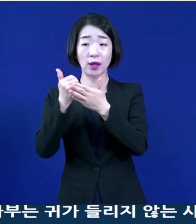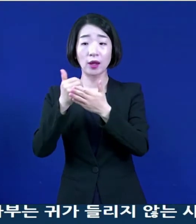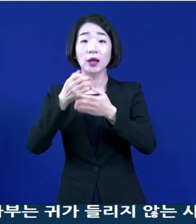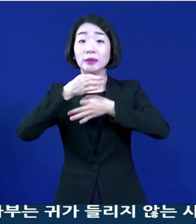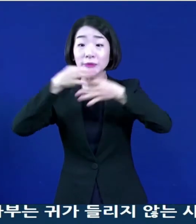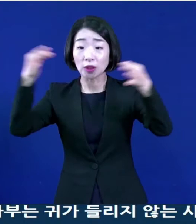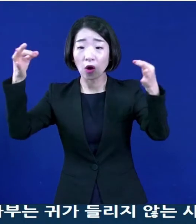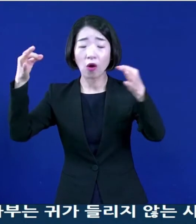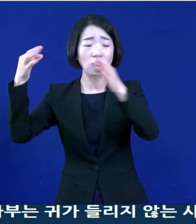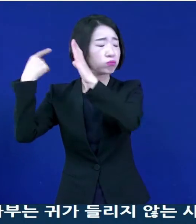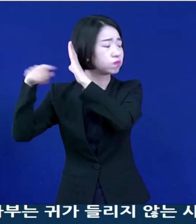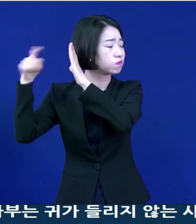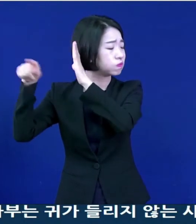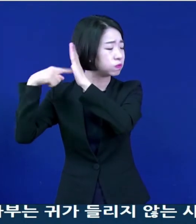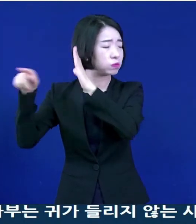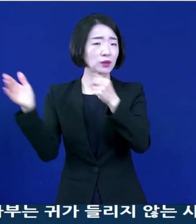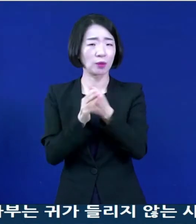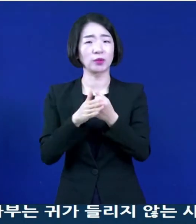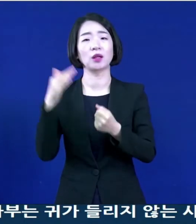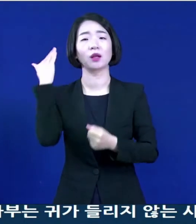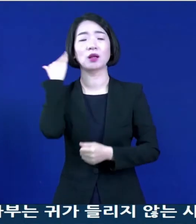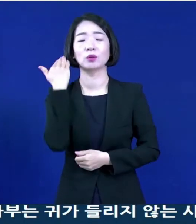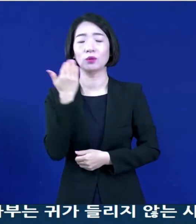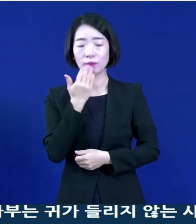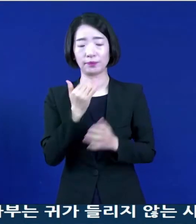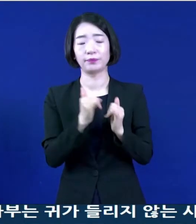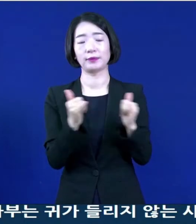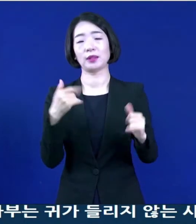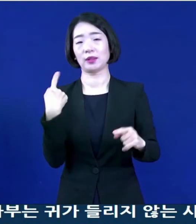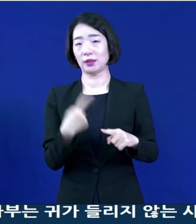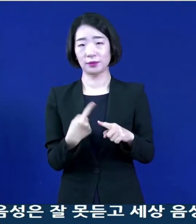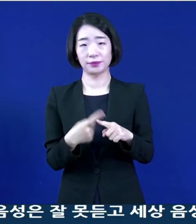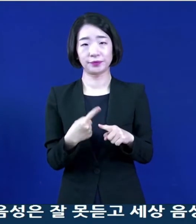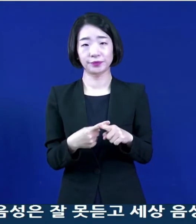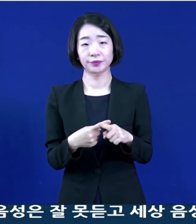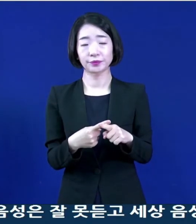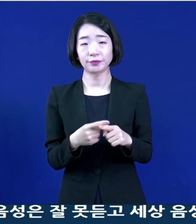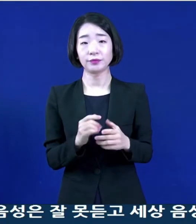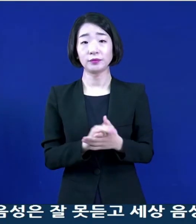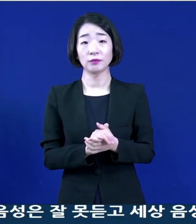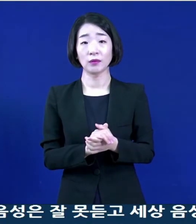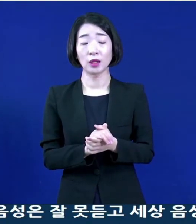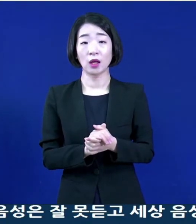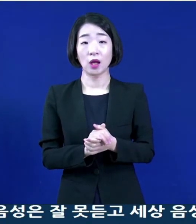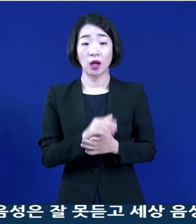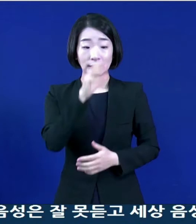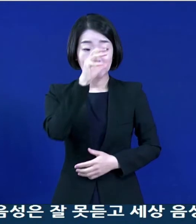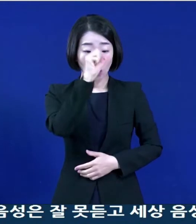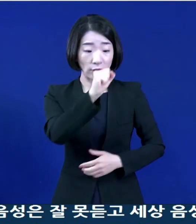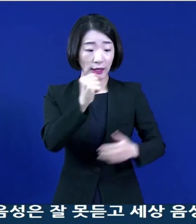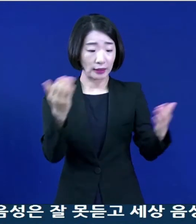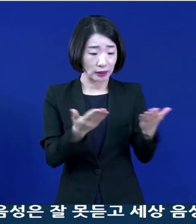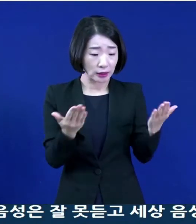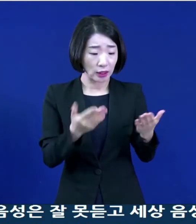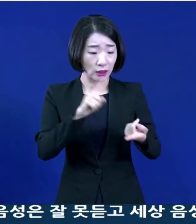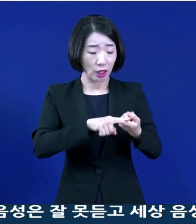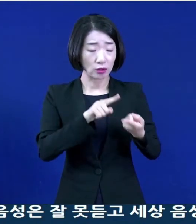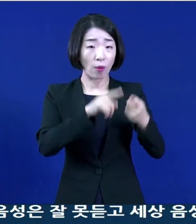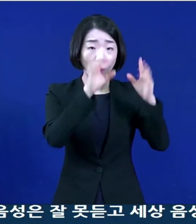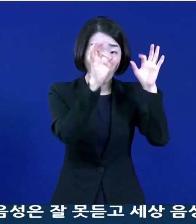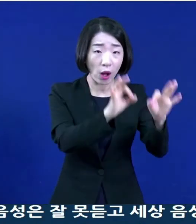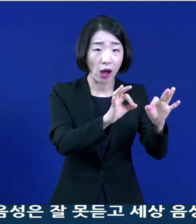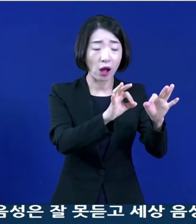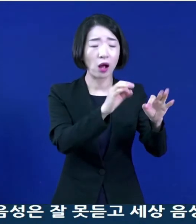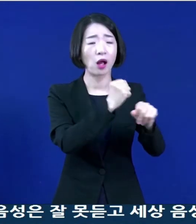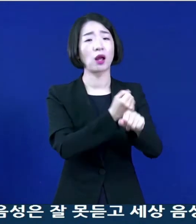있겠습니다. 영적인 지체장애도 우리에게 있다 할 수 있을 것 같습니다. 선한 일 보고 해야 되는데 몸이 안